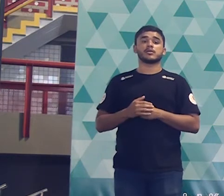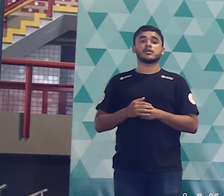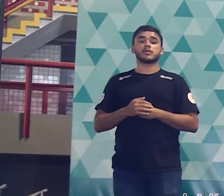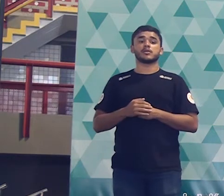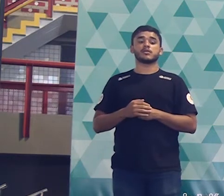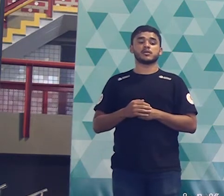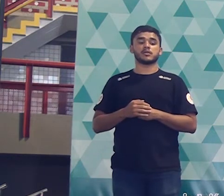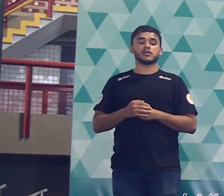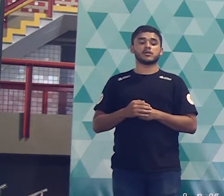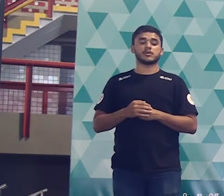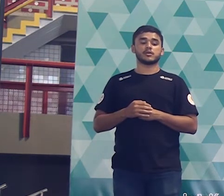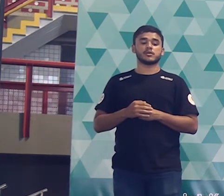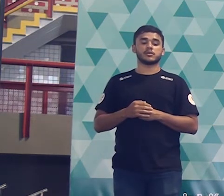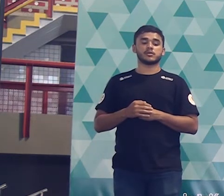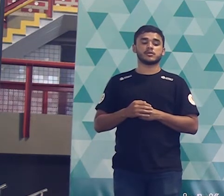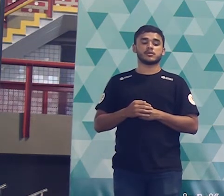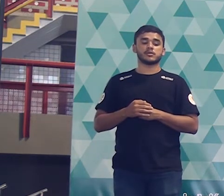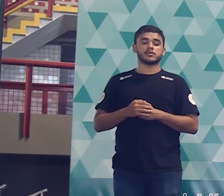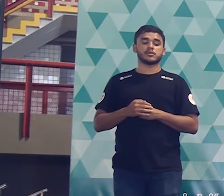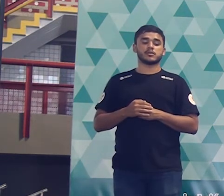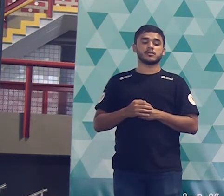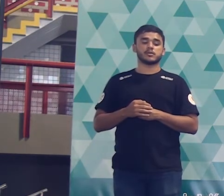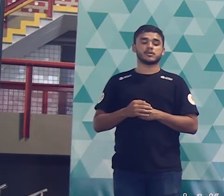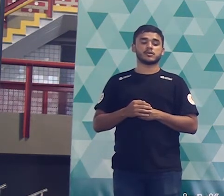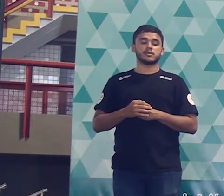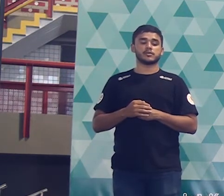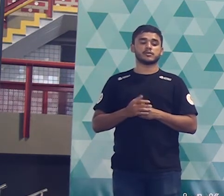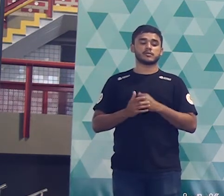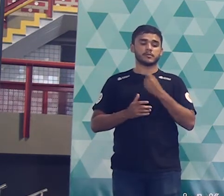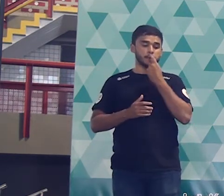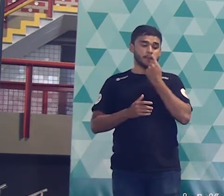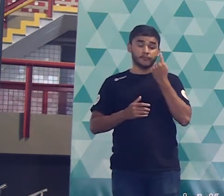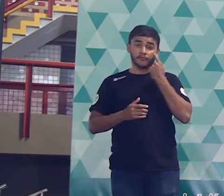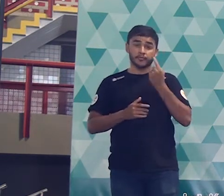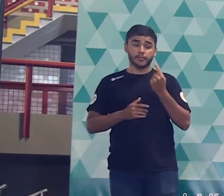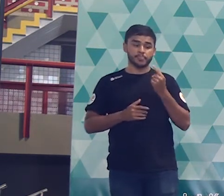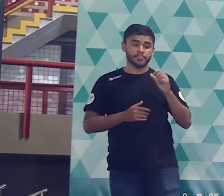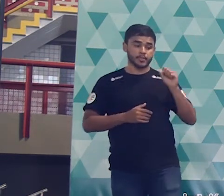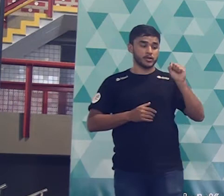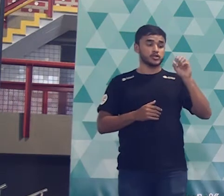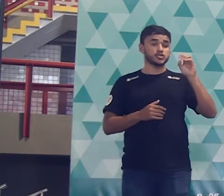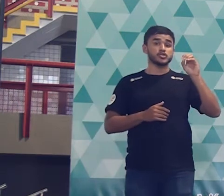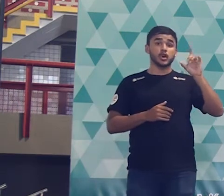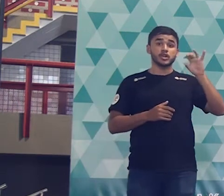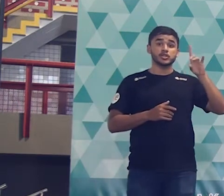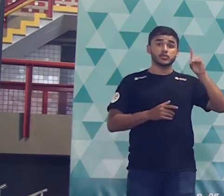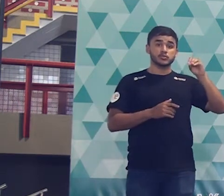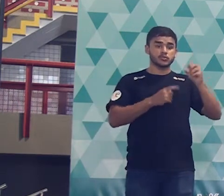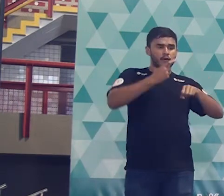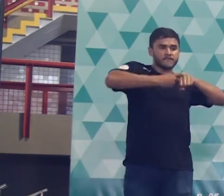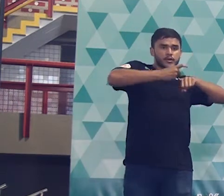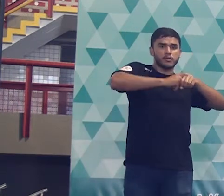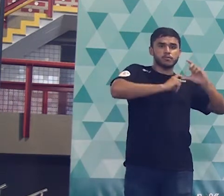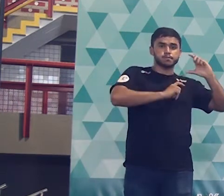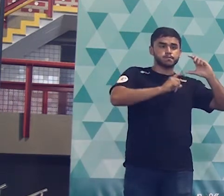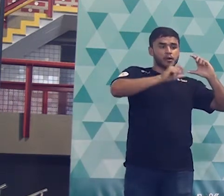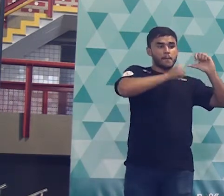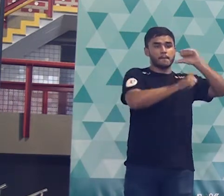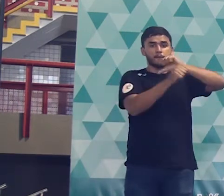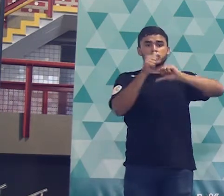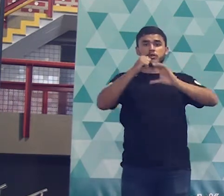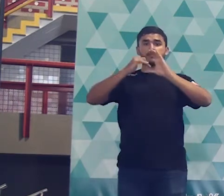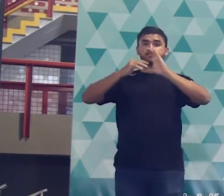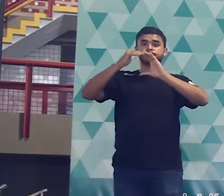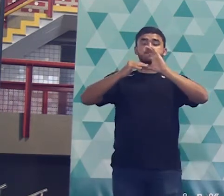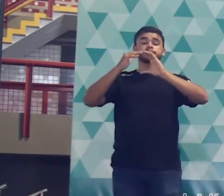É só olhar né? Só olhar. Como é o nome da transformação do sólido para o líquido? Como é o nome? Gostei, teve um